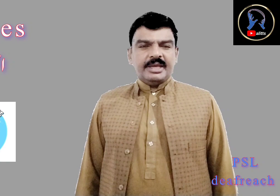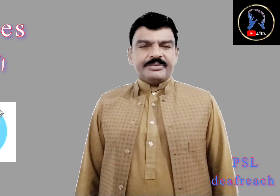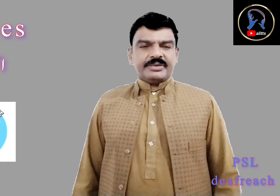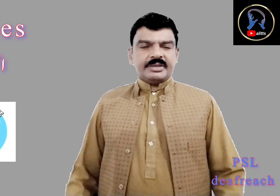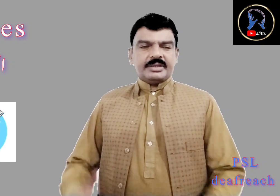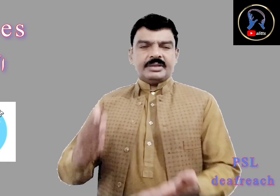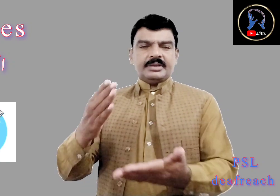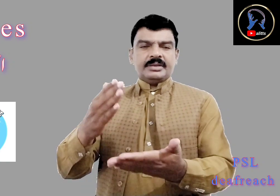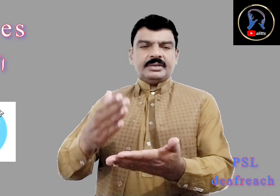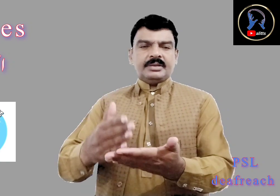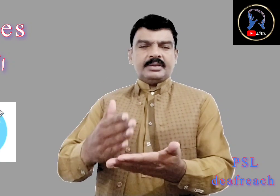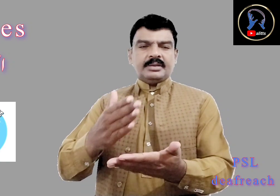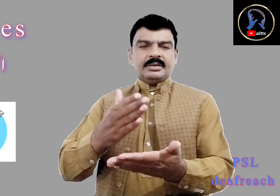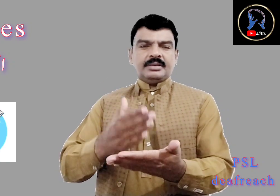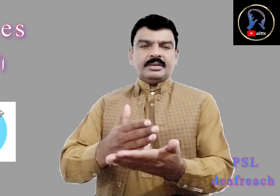टाइप्स